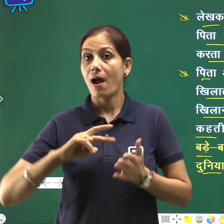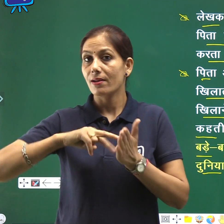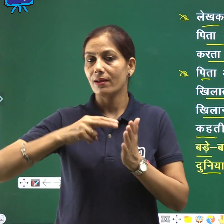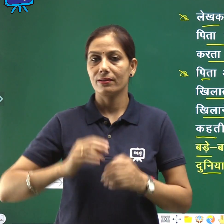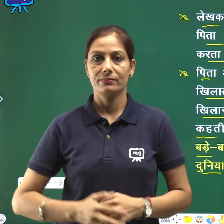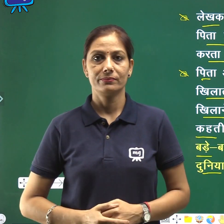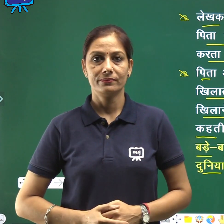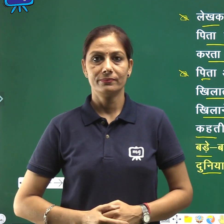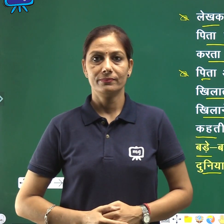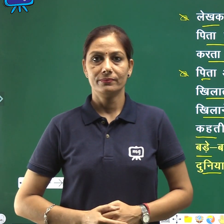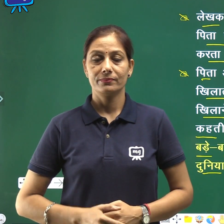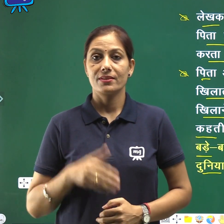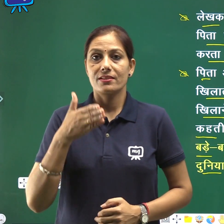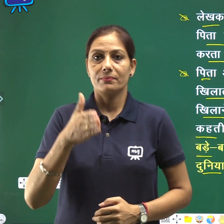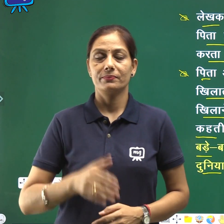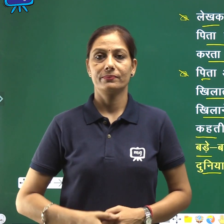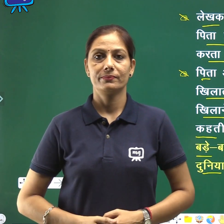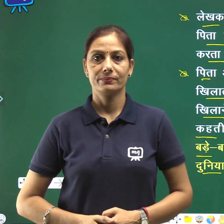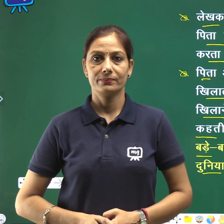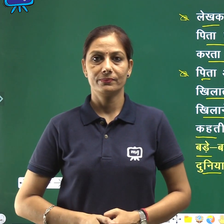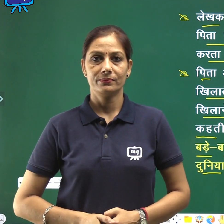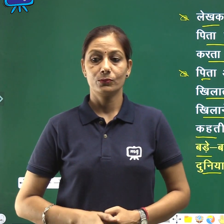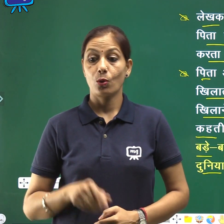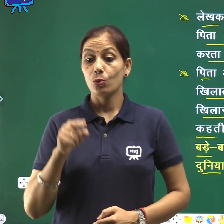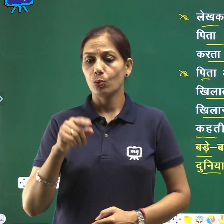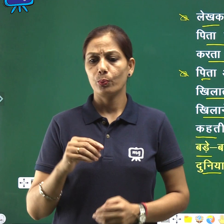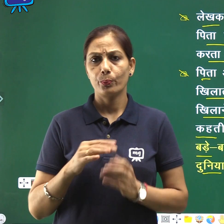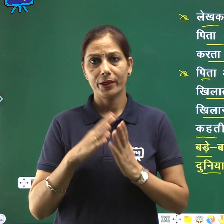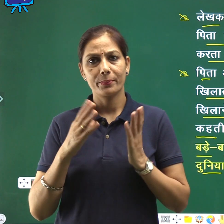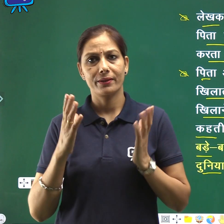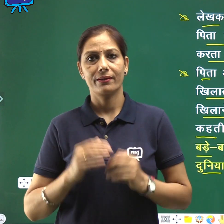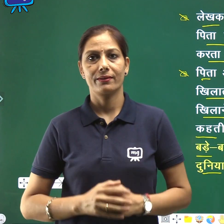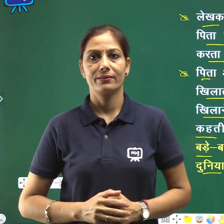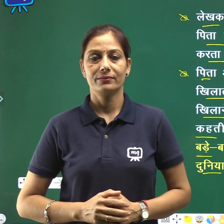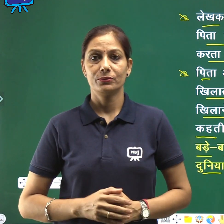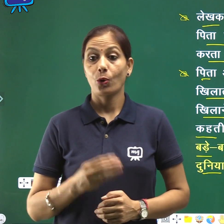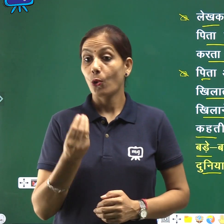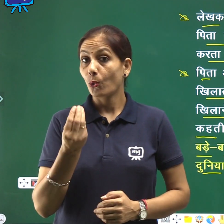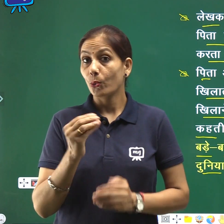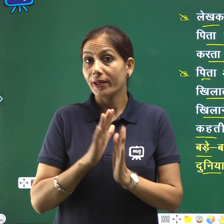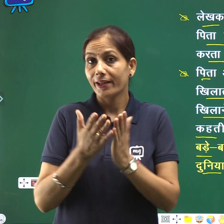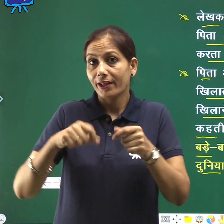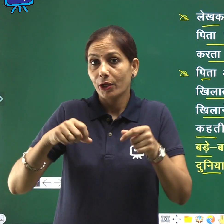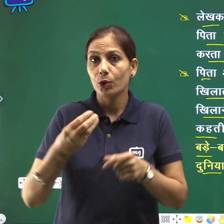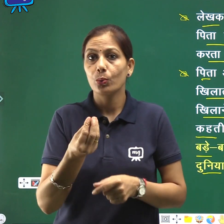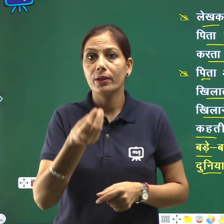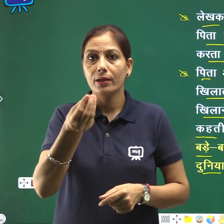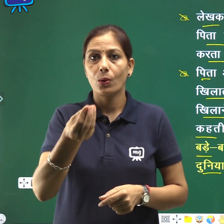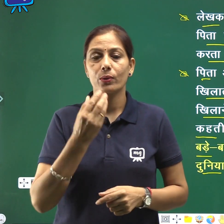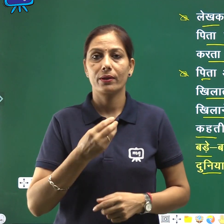अर्थात जब तुम बड़े बड़े रोटी के टुकड़े खाओगे